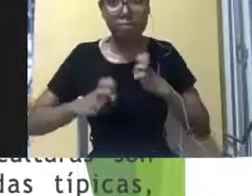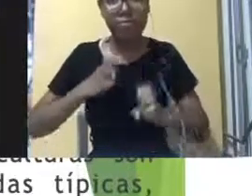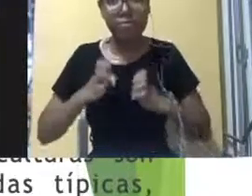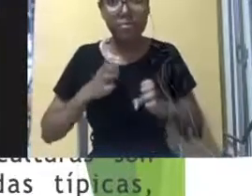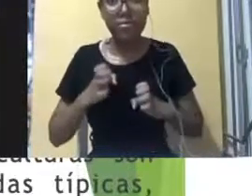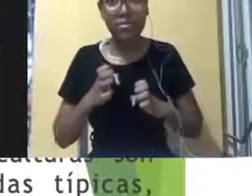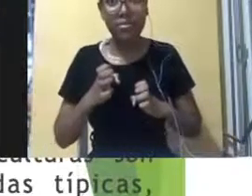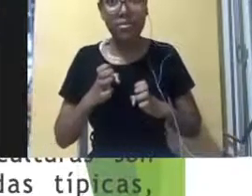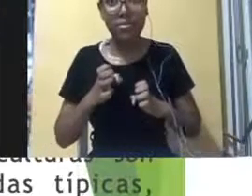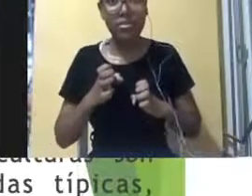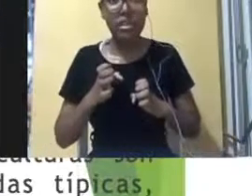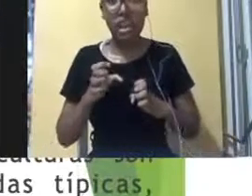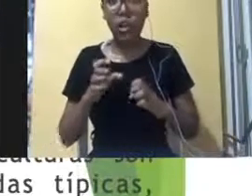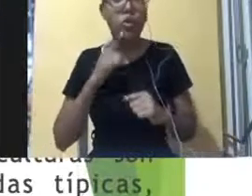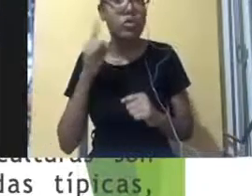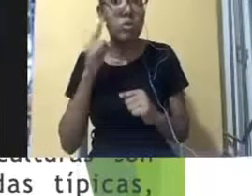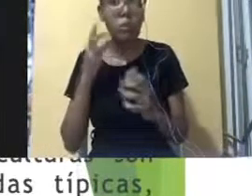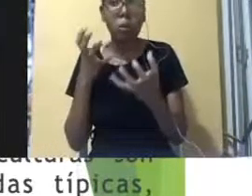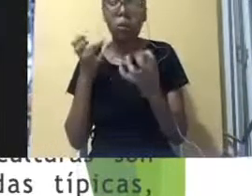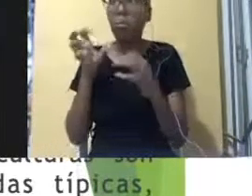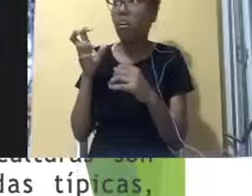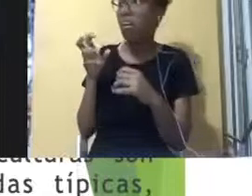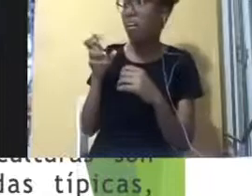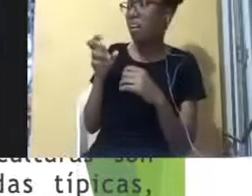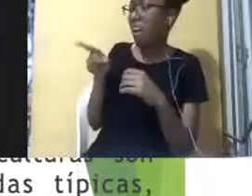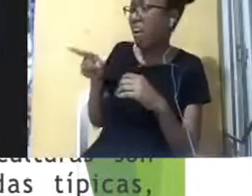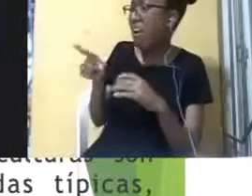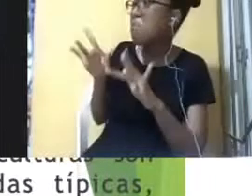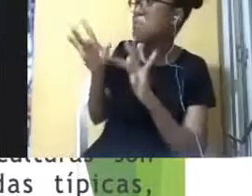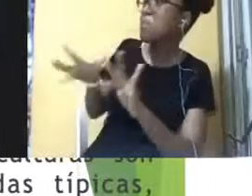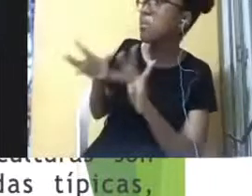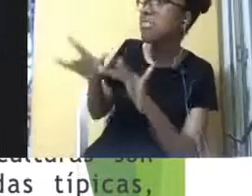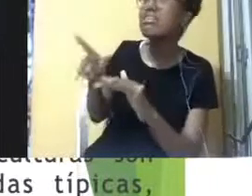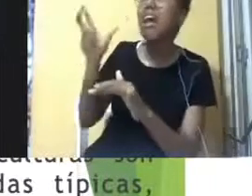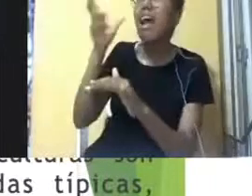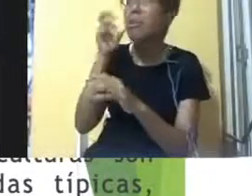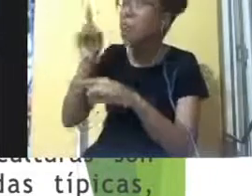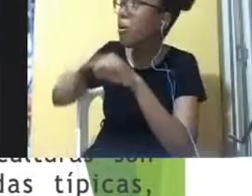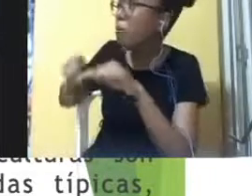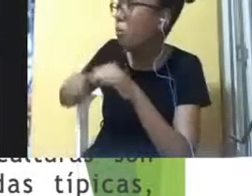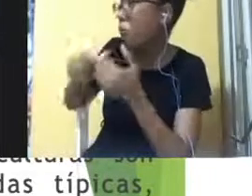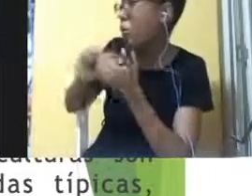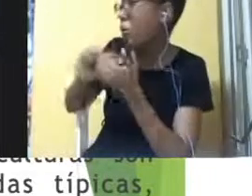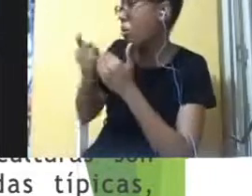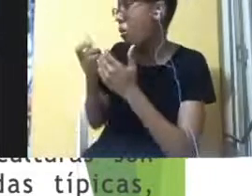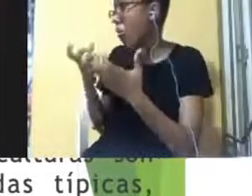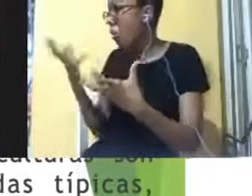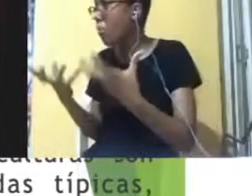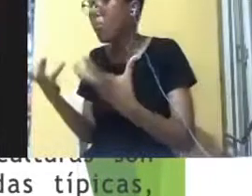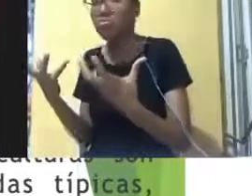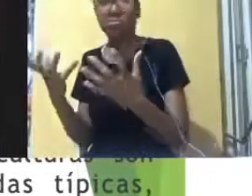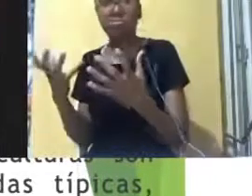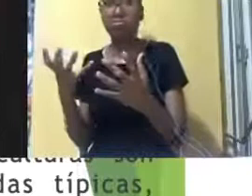los miren como, oh my God, qué frustración tienen y no oyen y cómo se harán. No, esa problemática la tiene